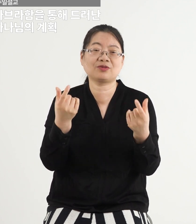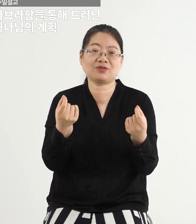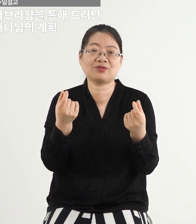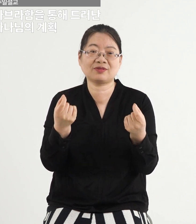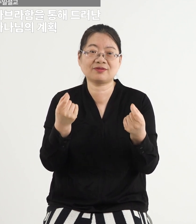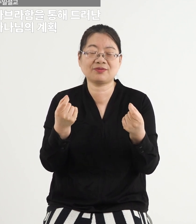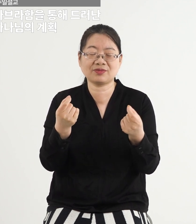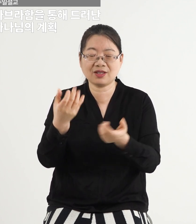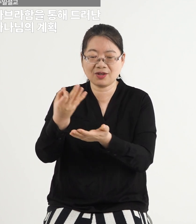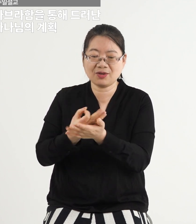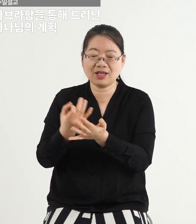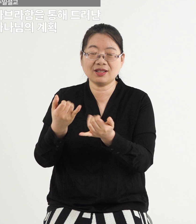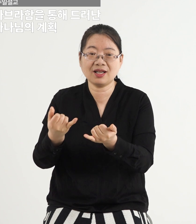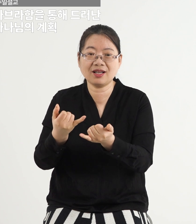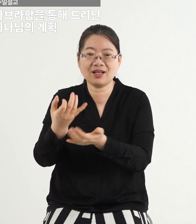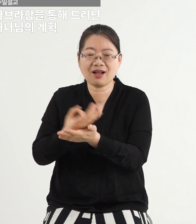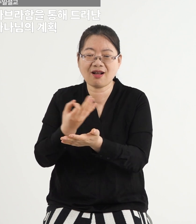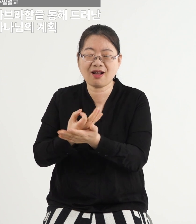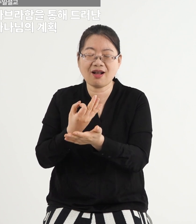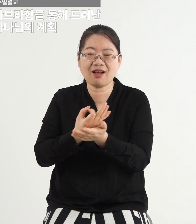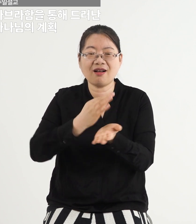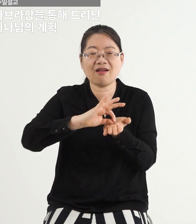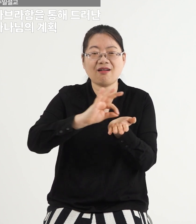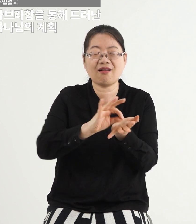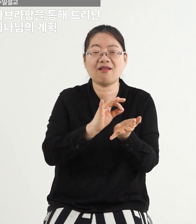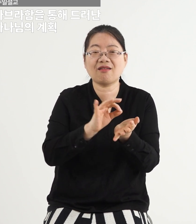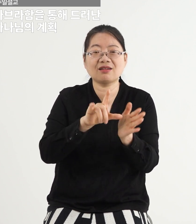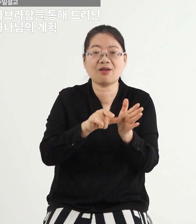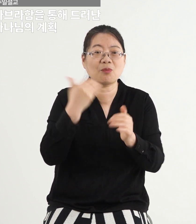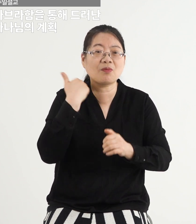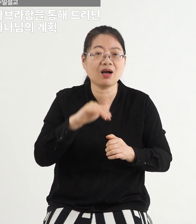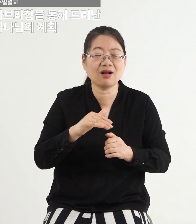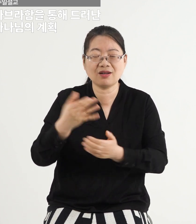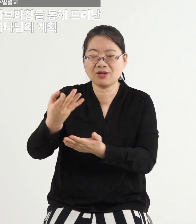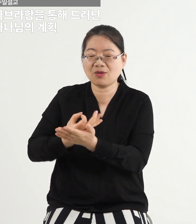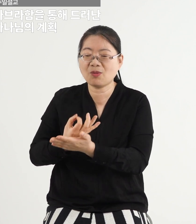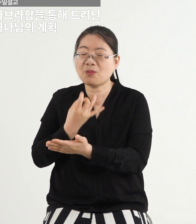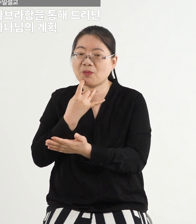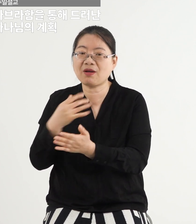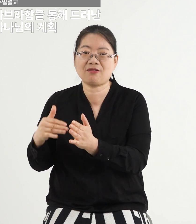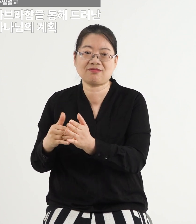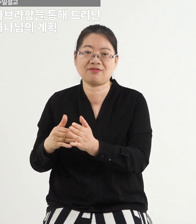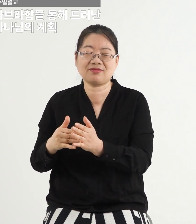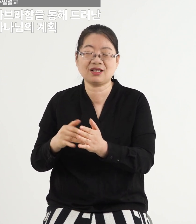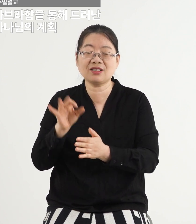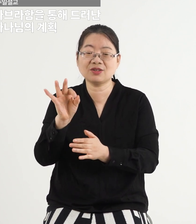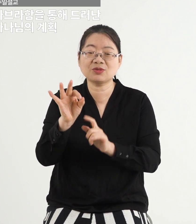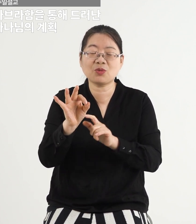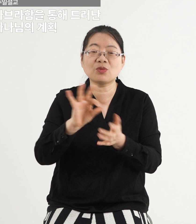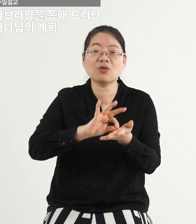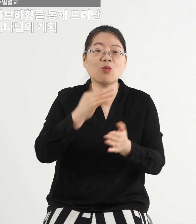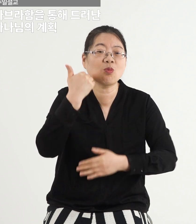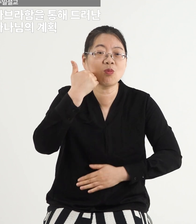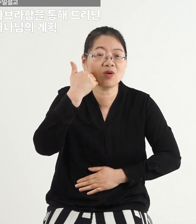버는 사람들은 돈 버느라고 돈 쓸 시간이 없어요. 돈만 벌지. 그럼 그 돈은 누가